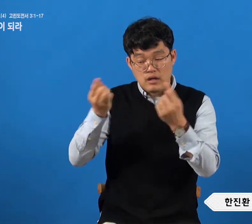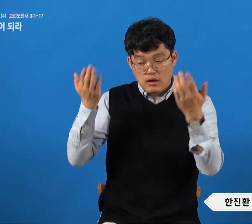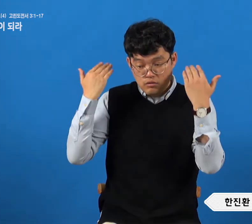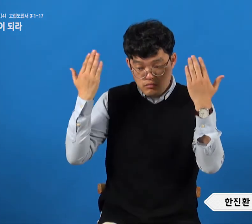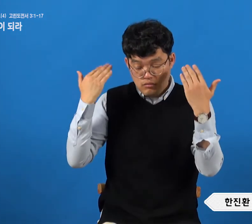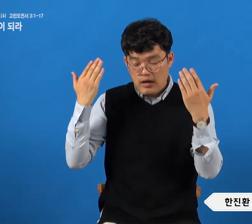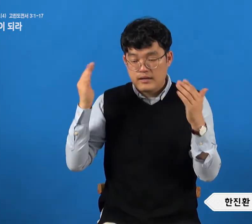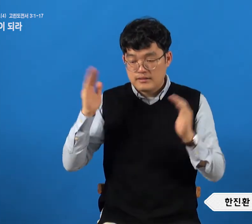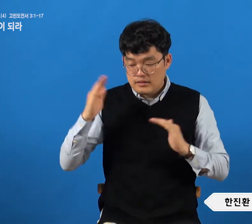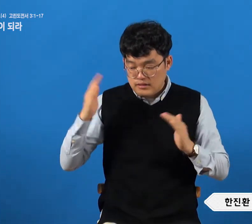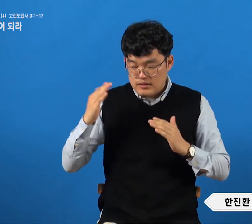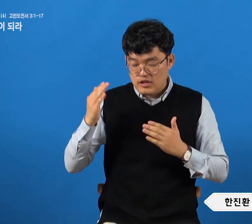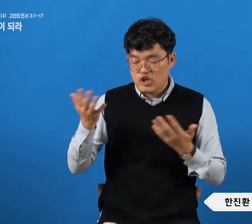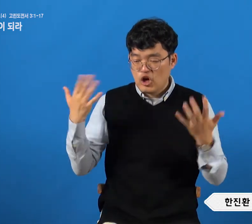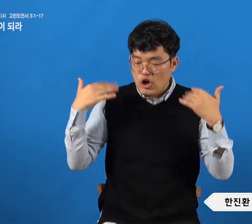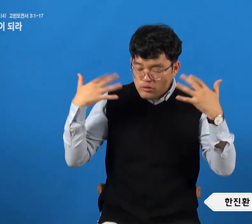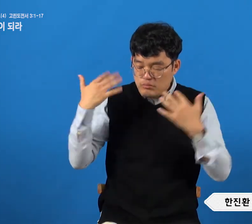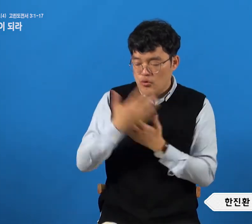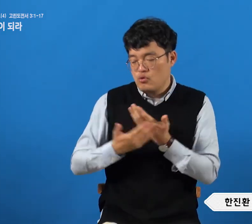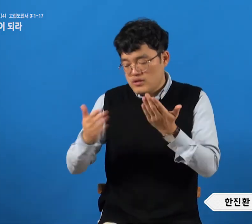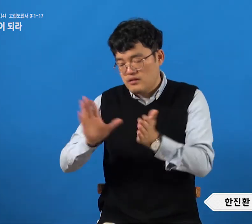세운 교회입니다.